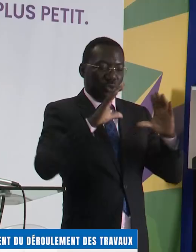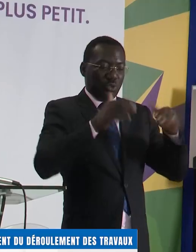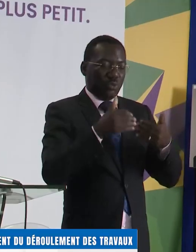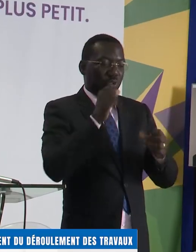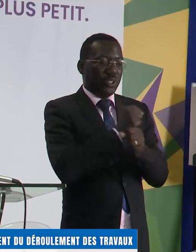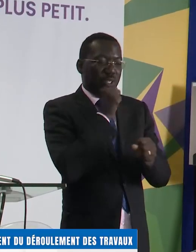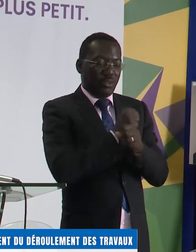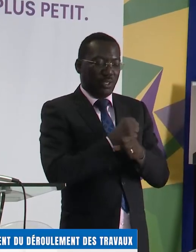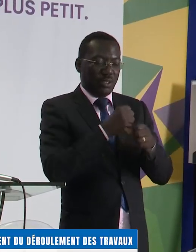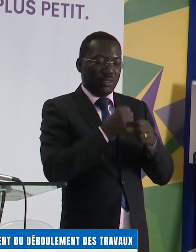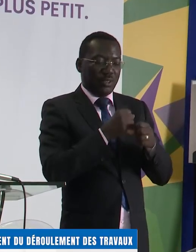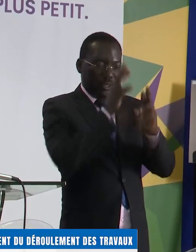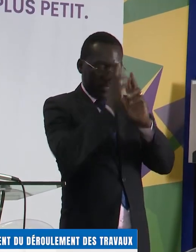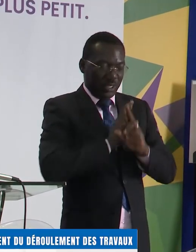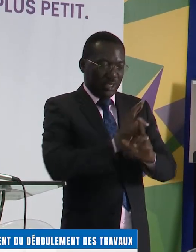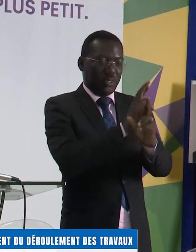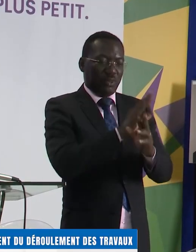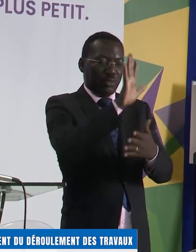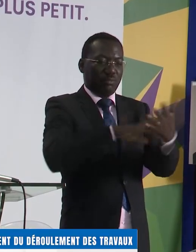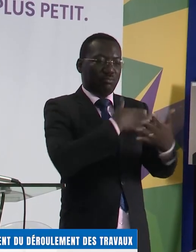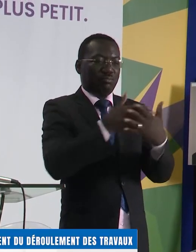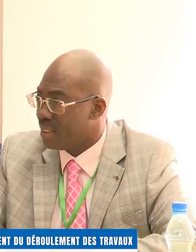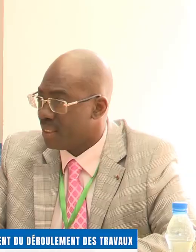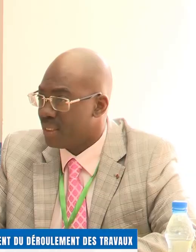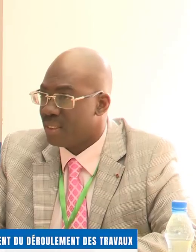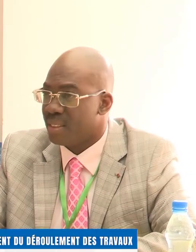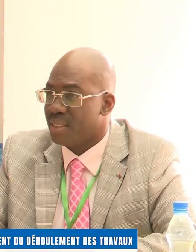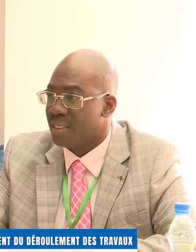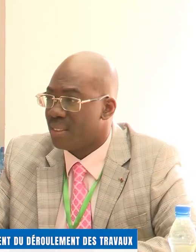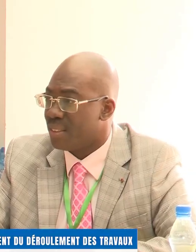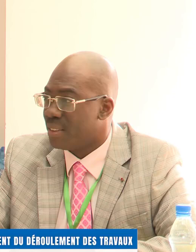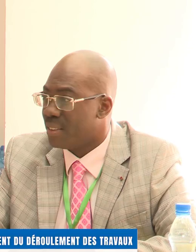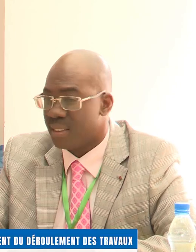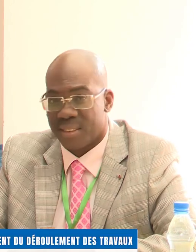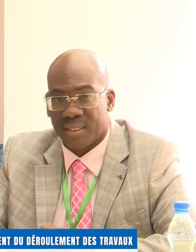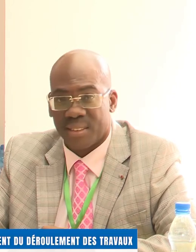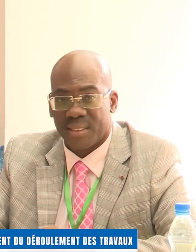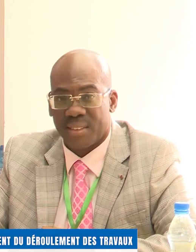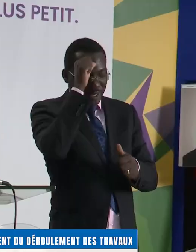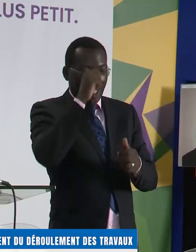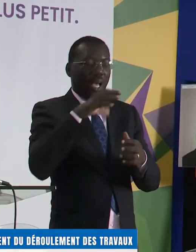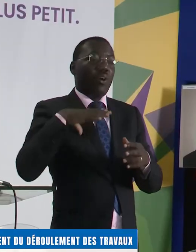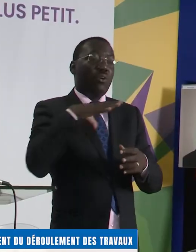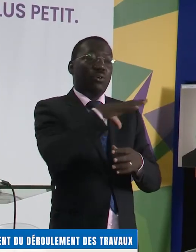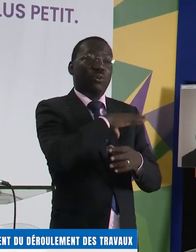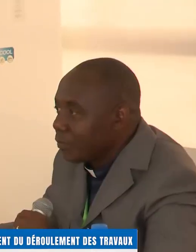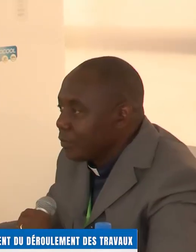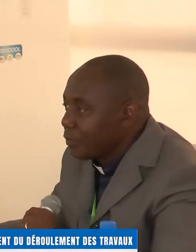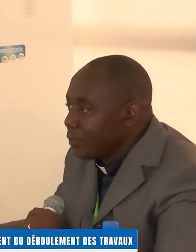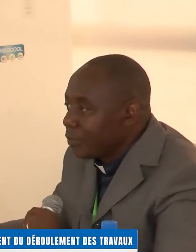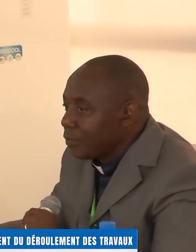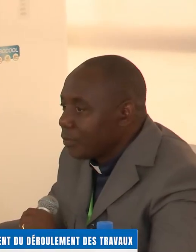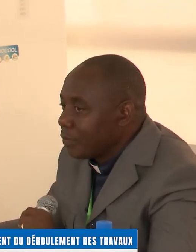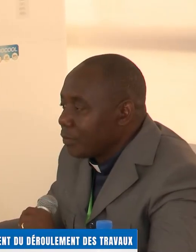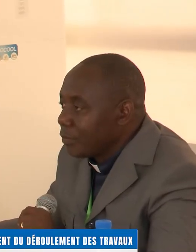obéit au calendrier des travaux établi. Il rappelle à l'endroit des commissaires et